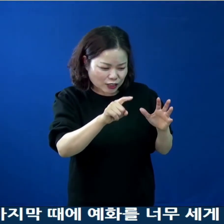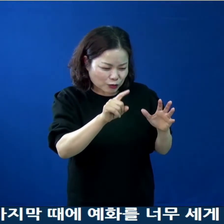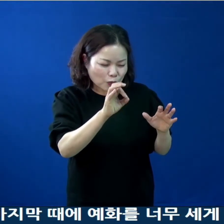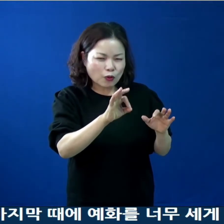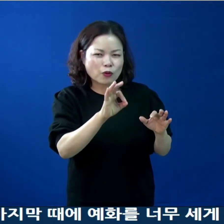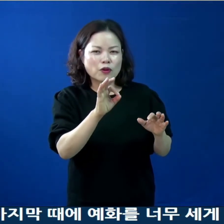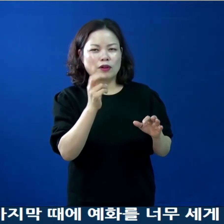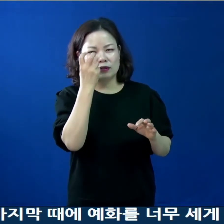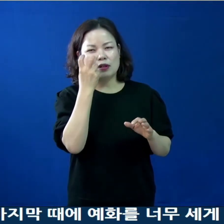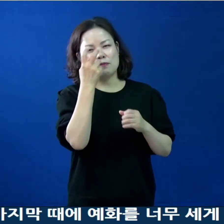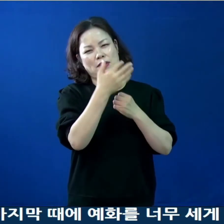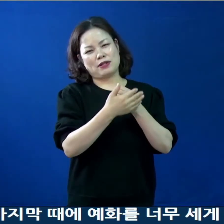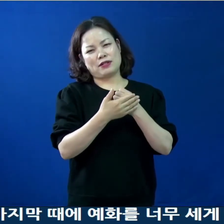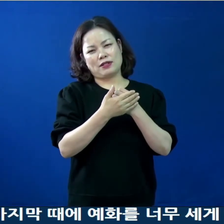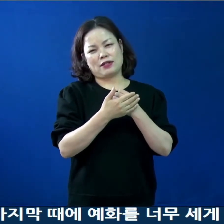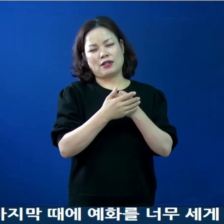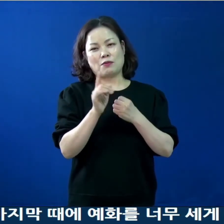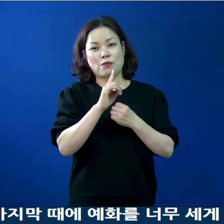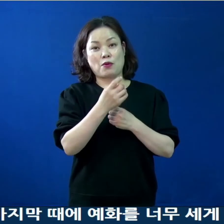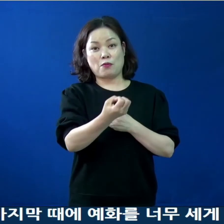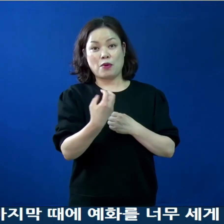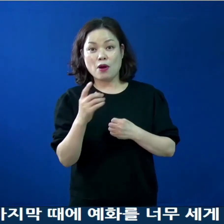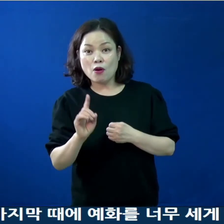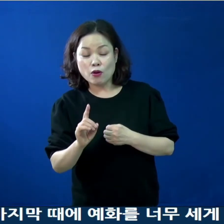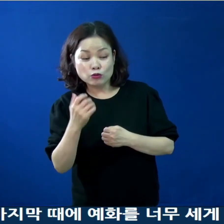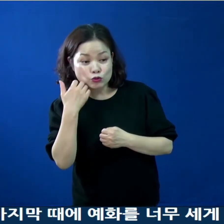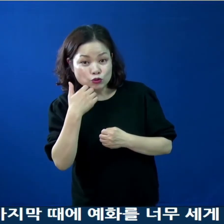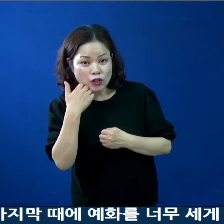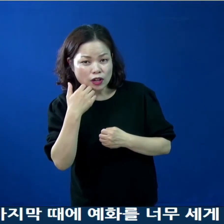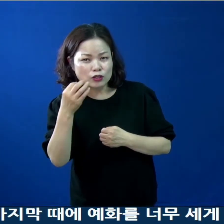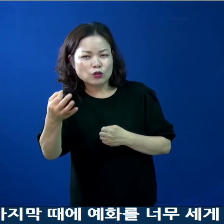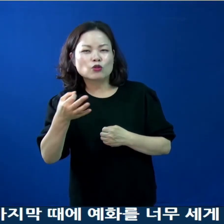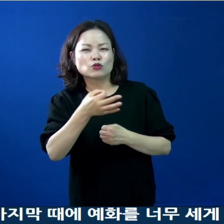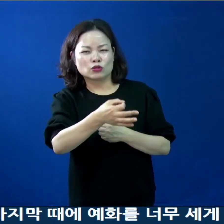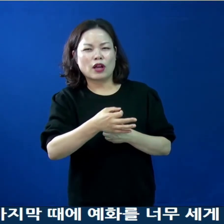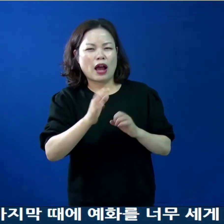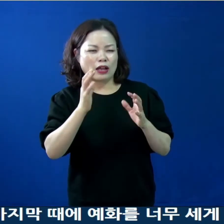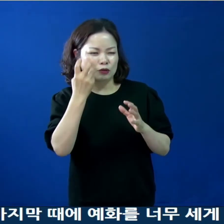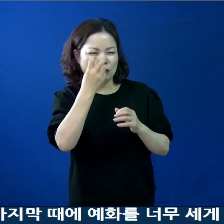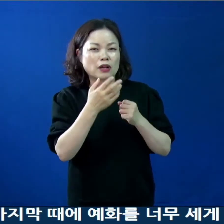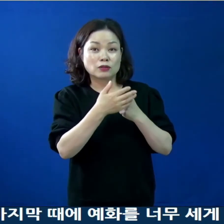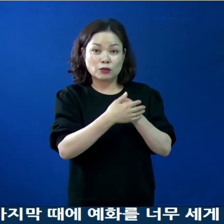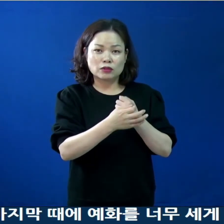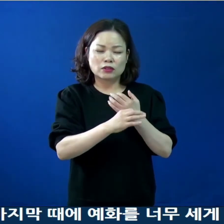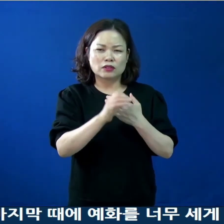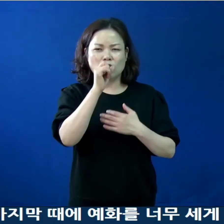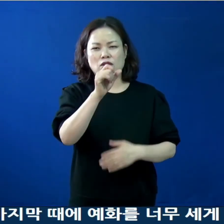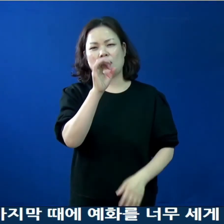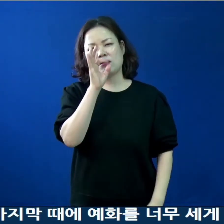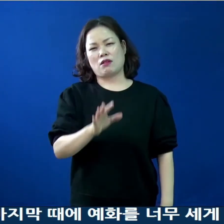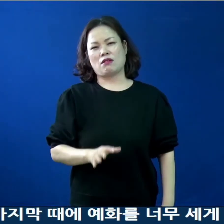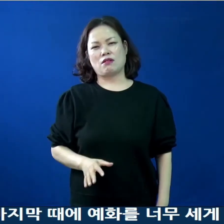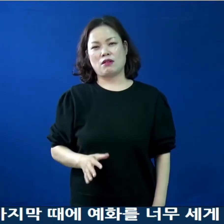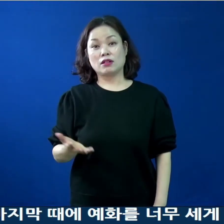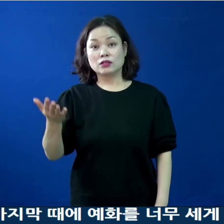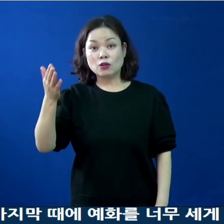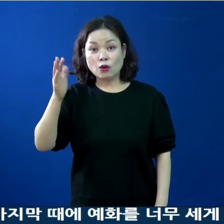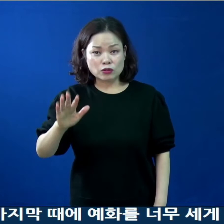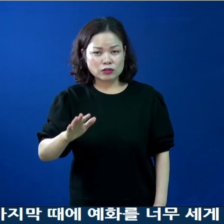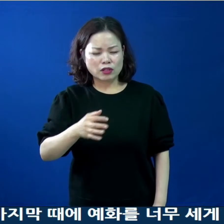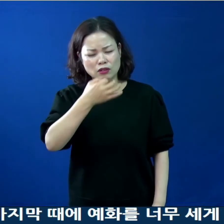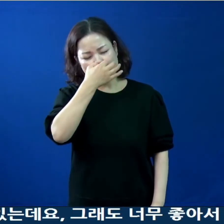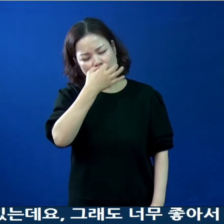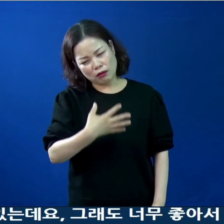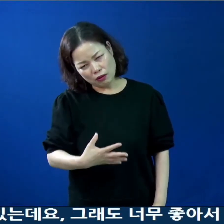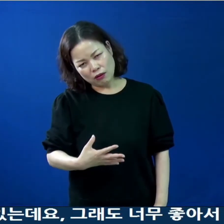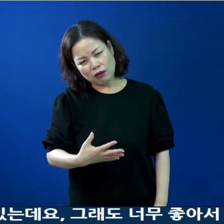이제 봐주신다는 거예요. 그러면서 하는 말씀이 뭐냐면, 누가 돈 줄 테니까 애 좀 보라고 하면 절대 못 한다는 거예요. 그런데 너무